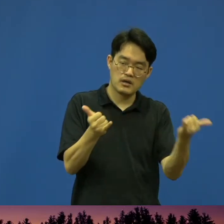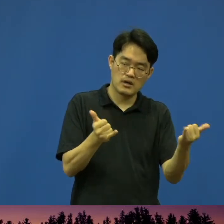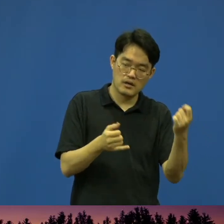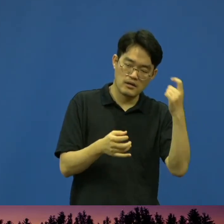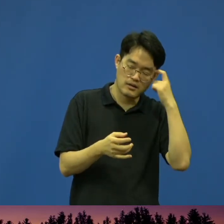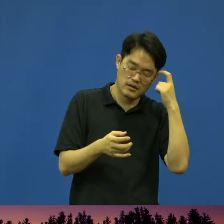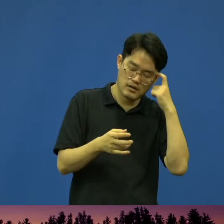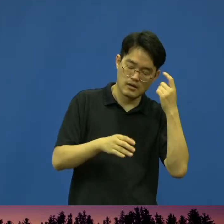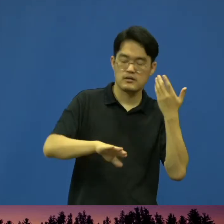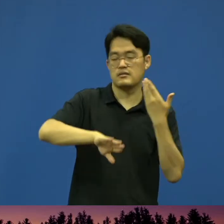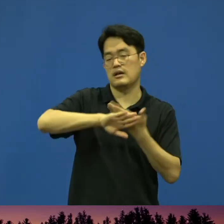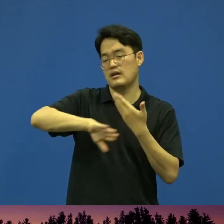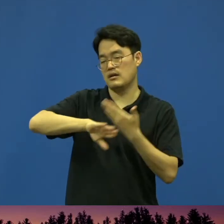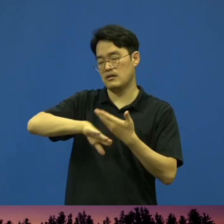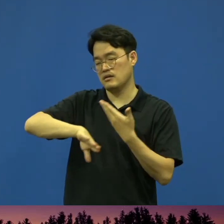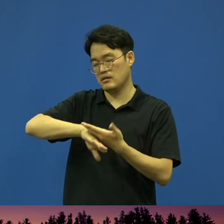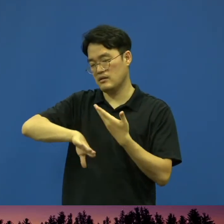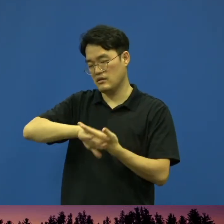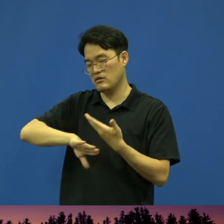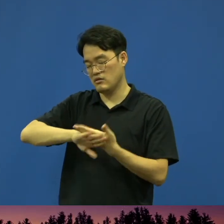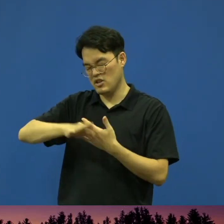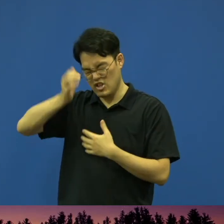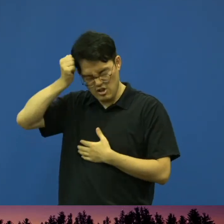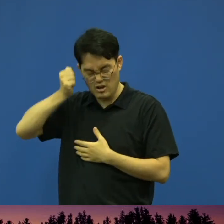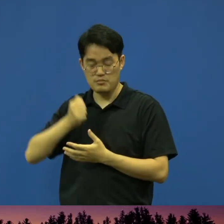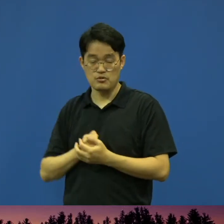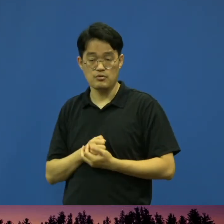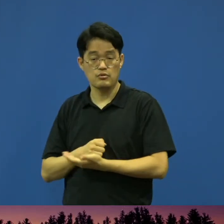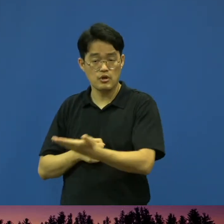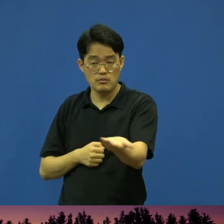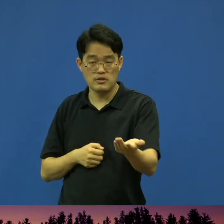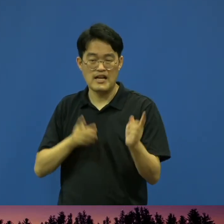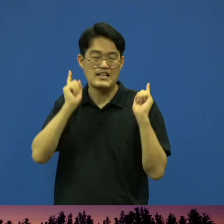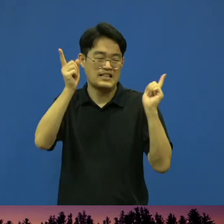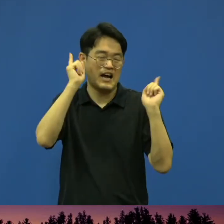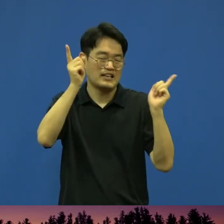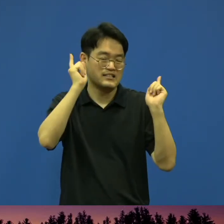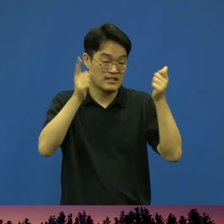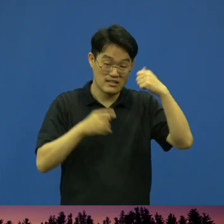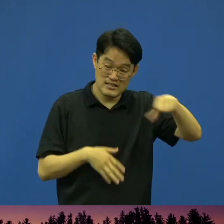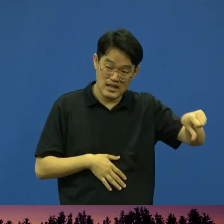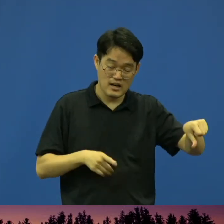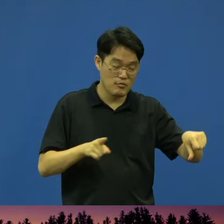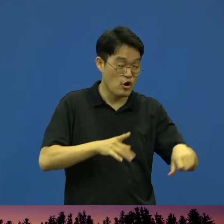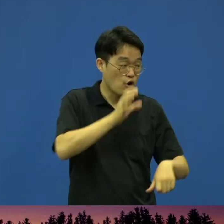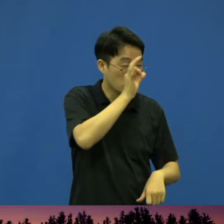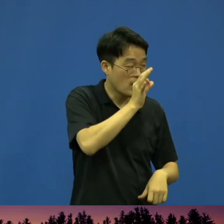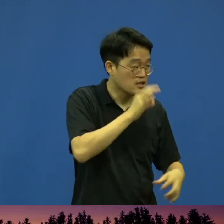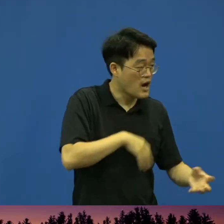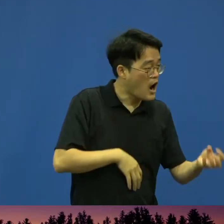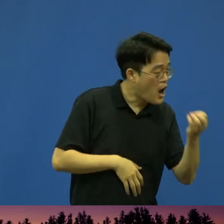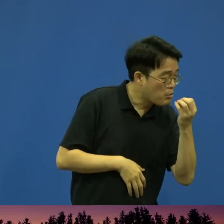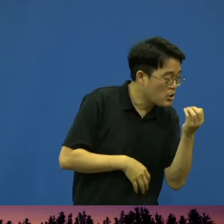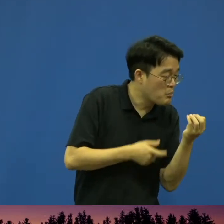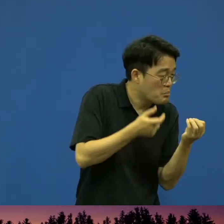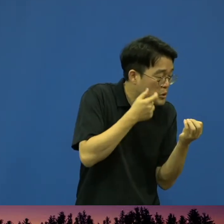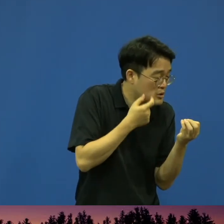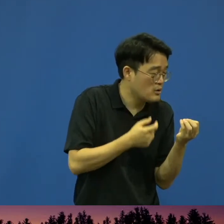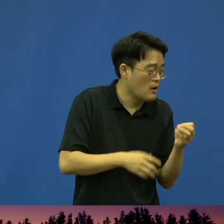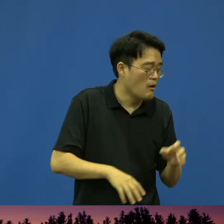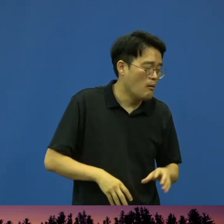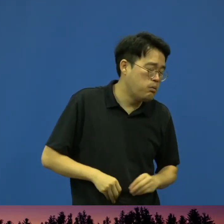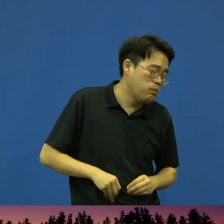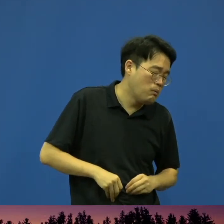기억하십시오. 탕자를 보십시오. 돼지가 먹는 지엄나무 열매조차 먹지 못하는 그 순간,